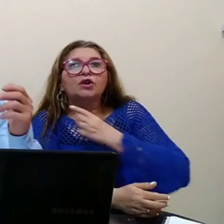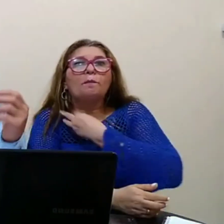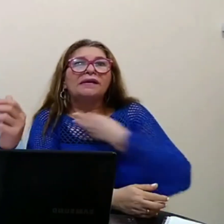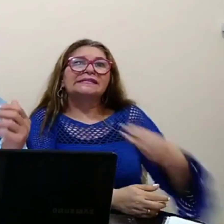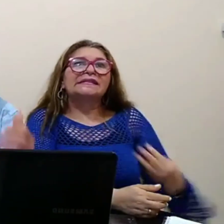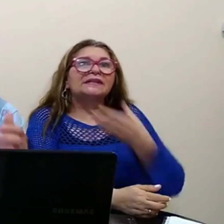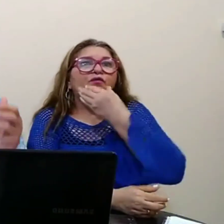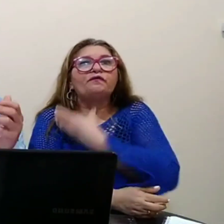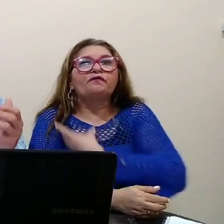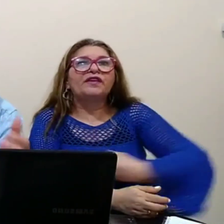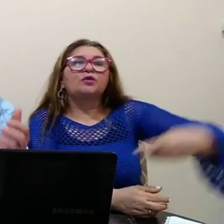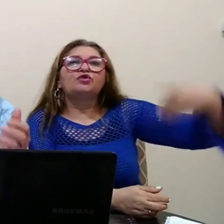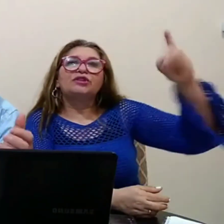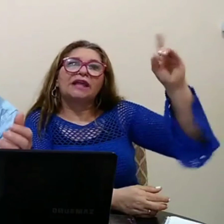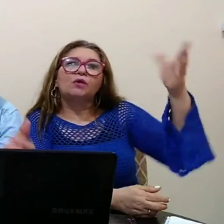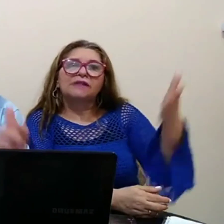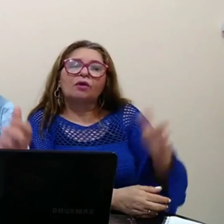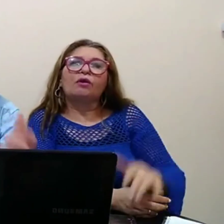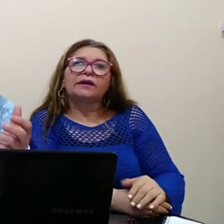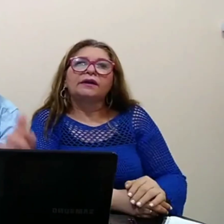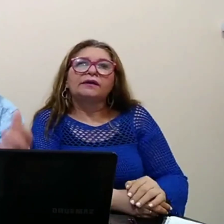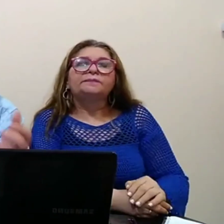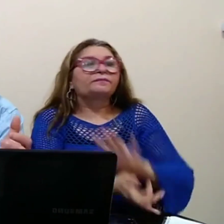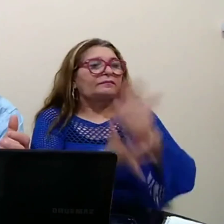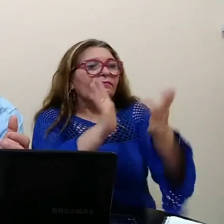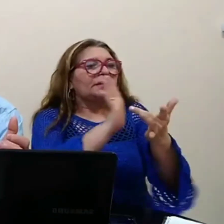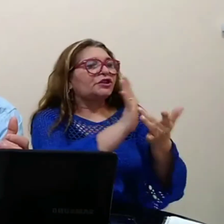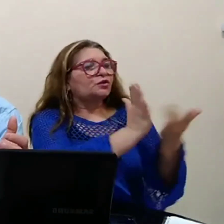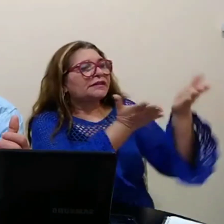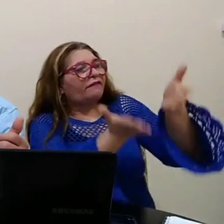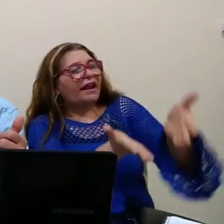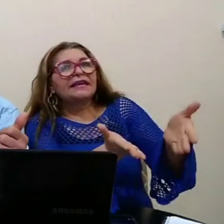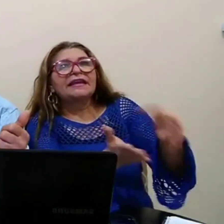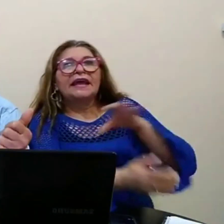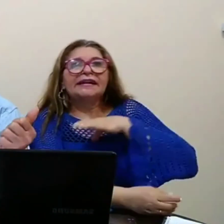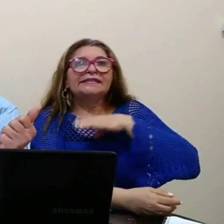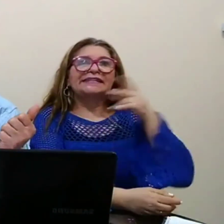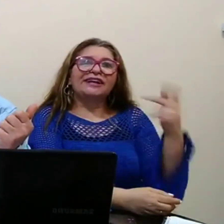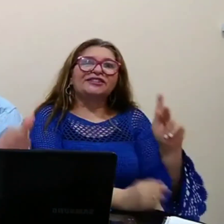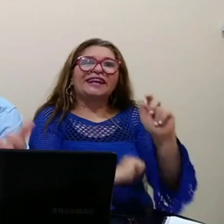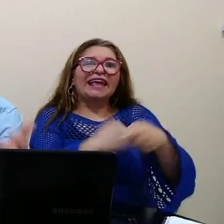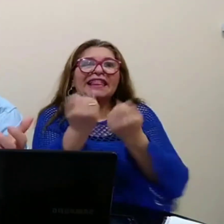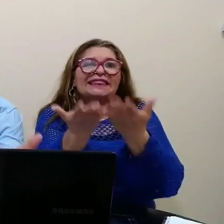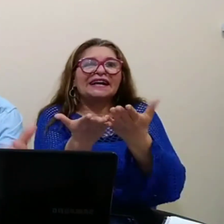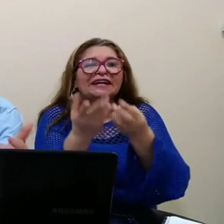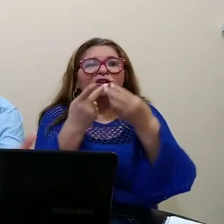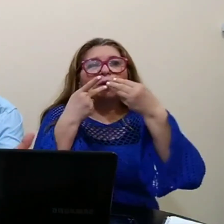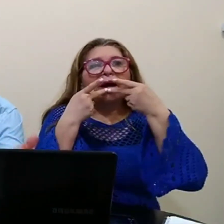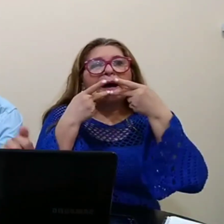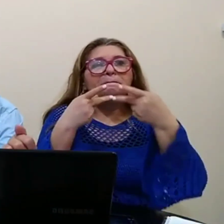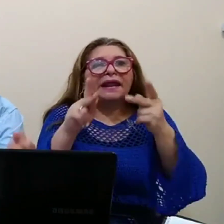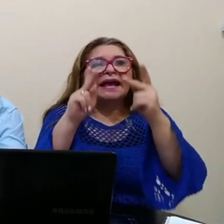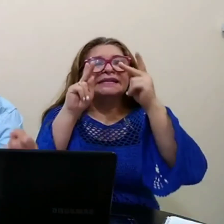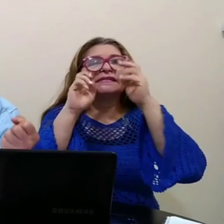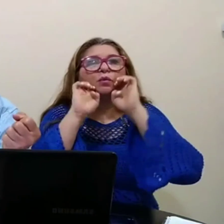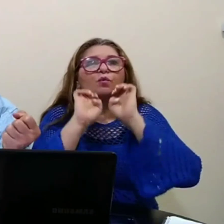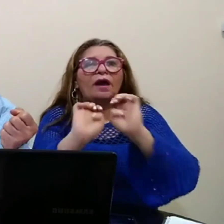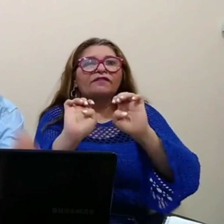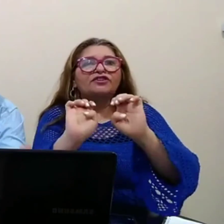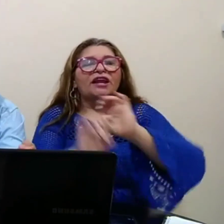o Filho de Deus, que tinha vindo até a terra deles, para oferecer-lhes a mensagem do Evangelho, a